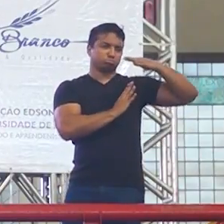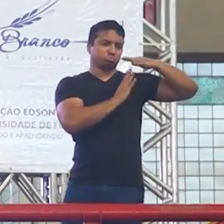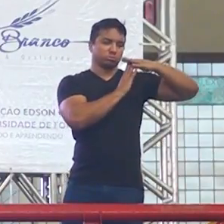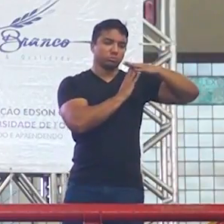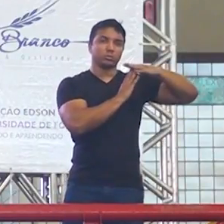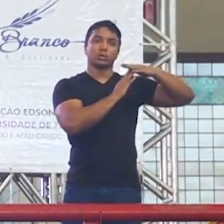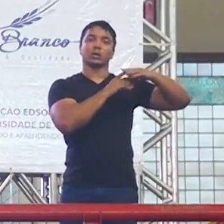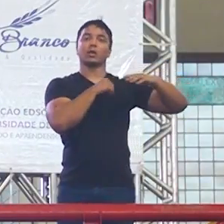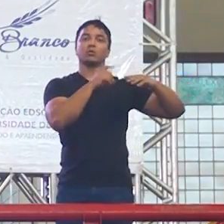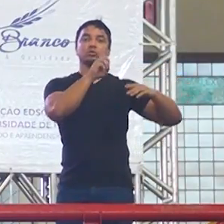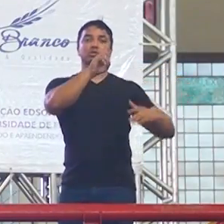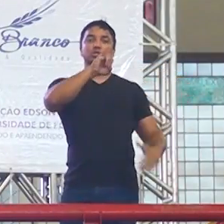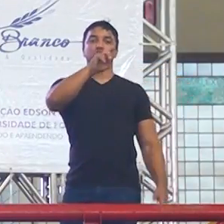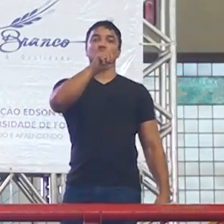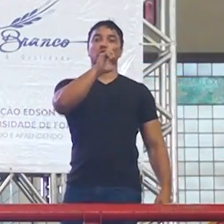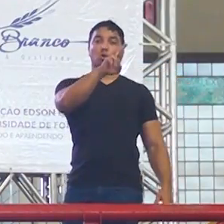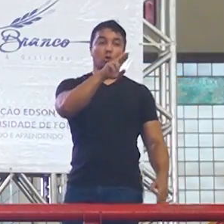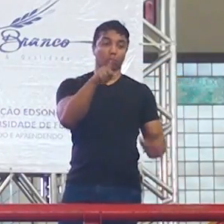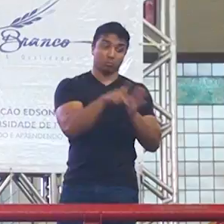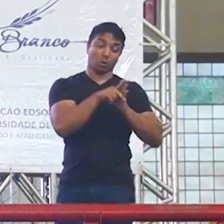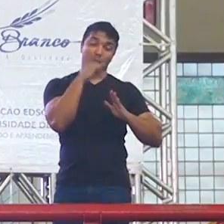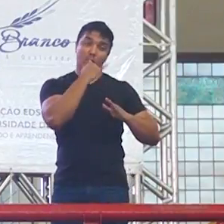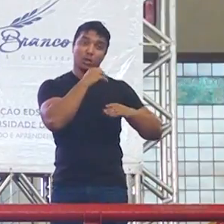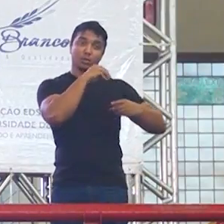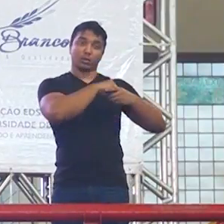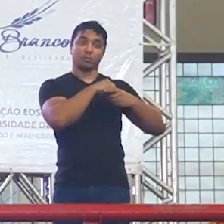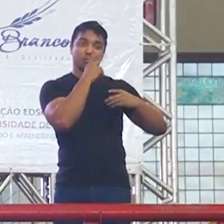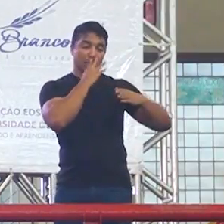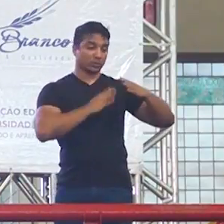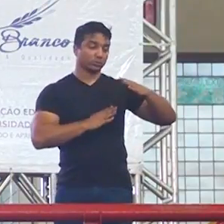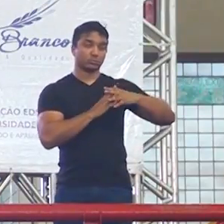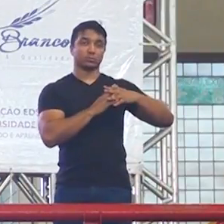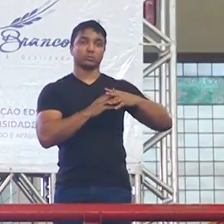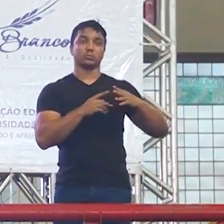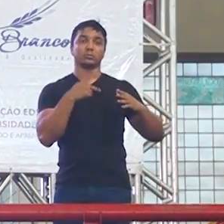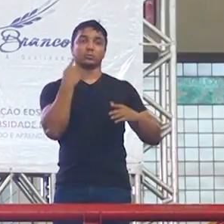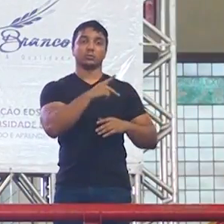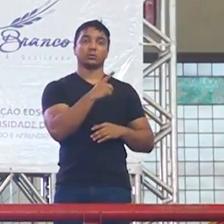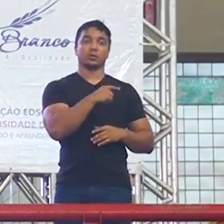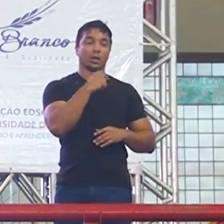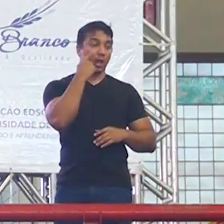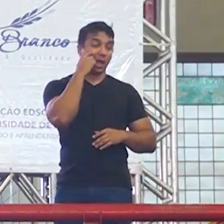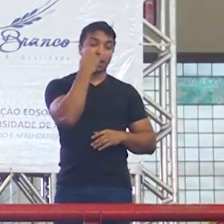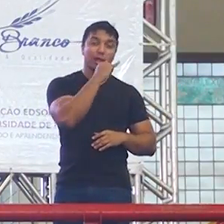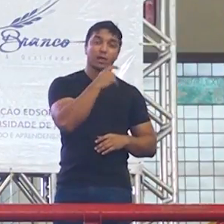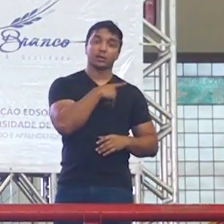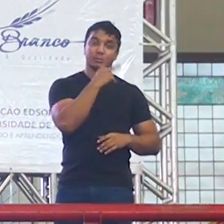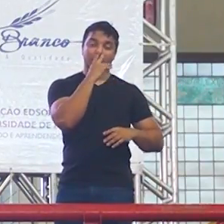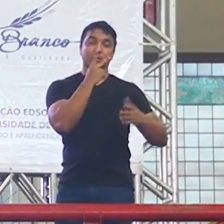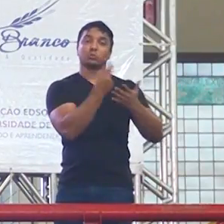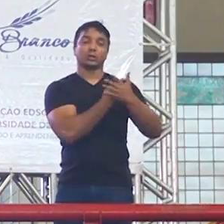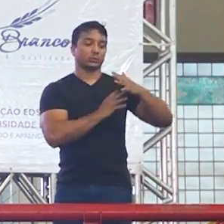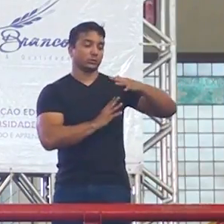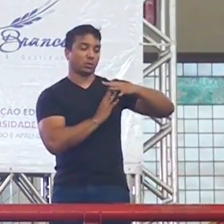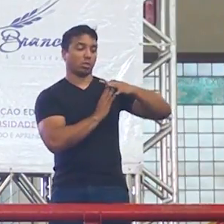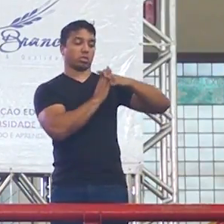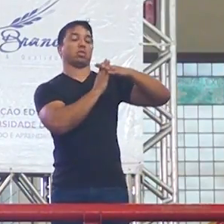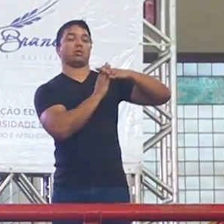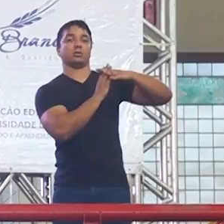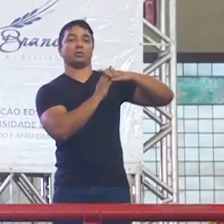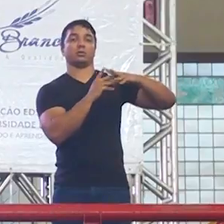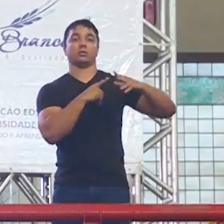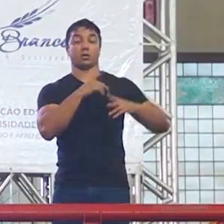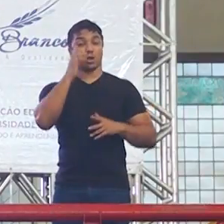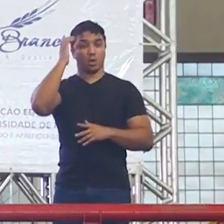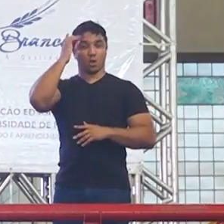o disjuntor, dispositivo elétrico, interrompe a passagem da corrente elétrica, sempre que excede um determinado valor. Então,